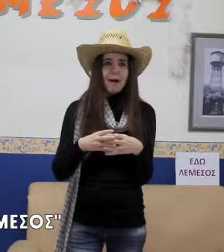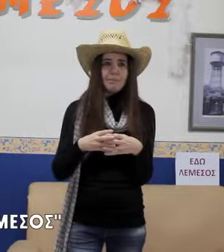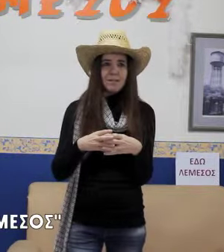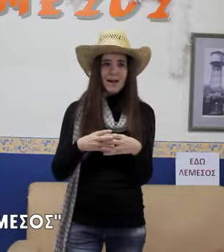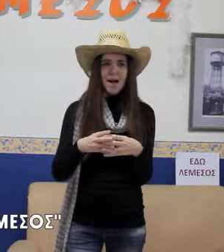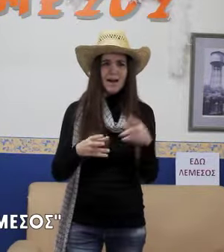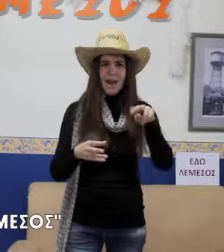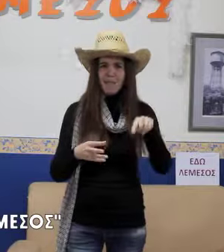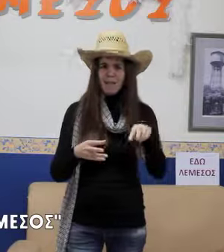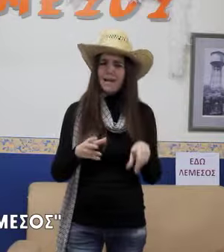Ελαμασκαράτο.